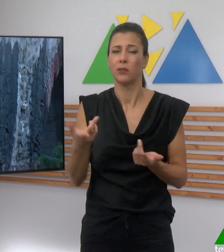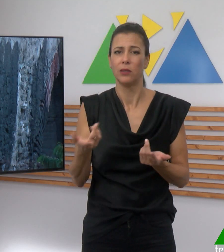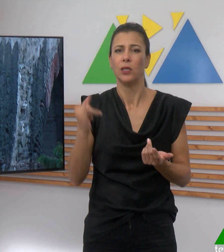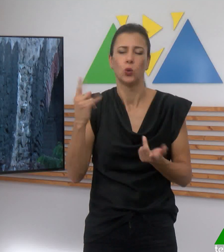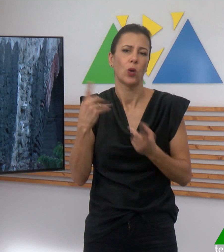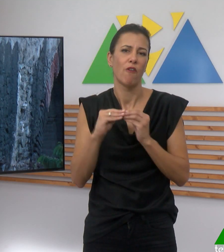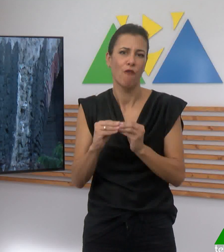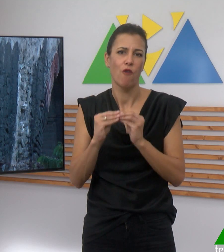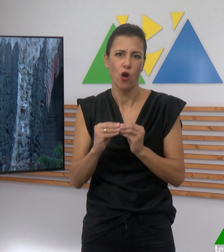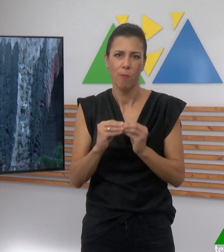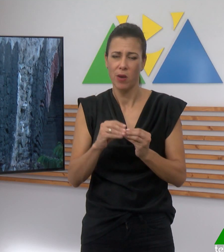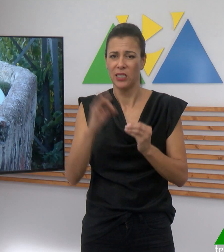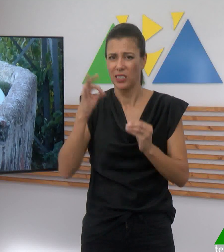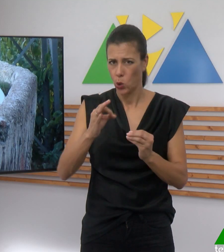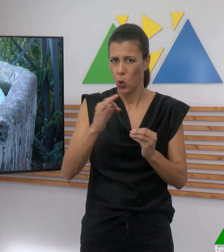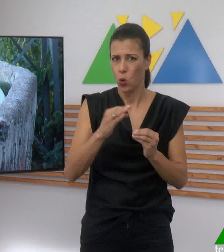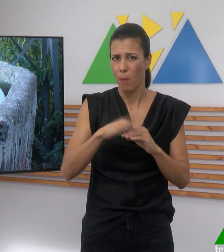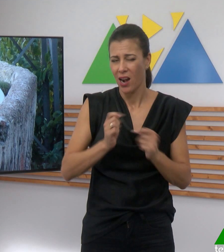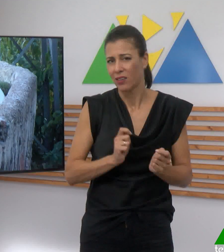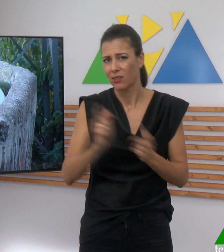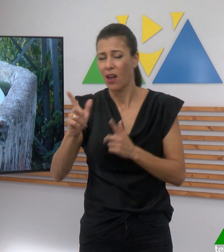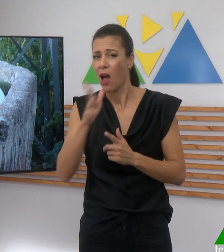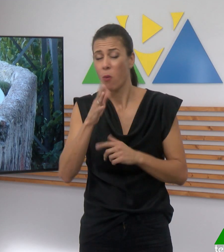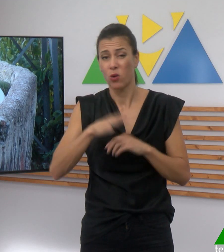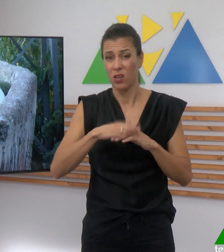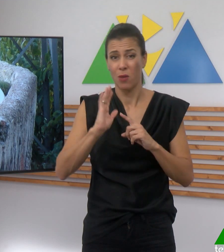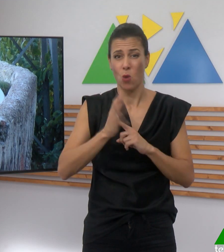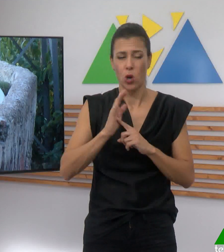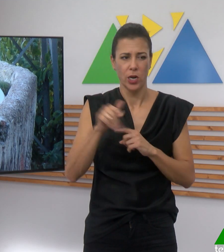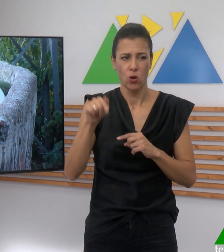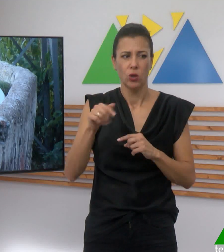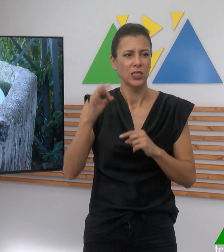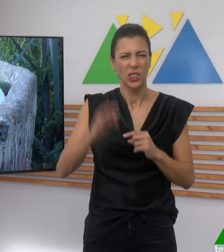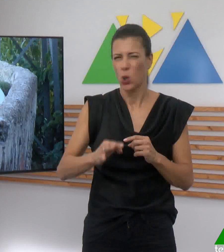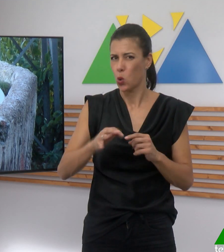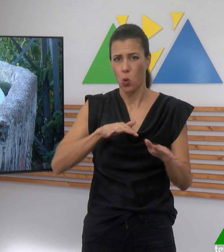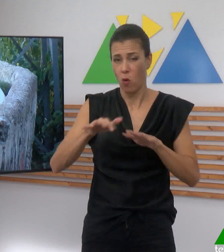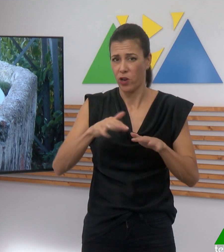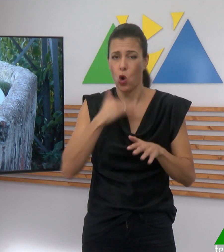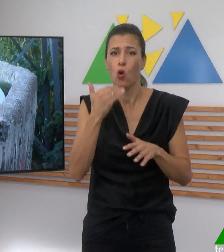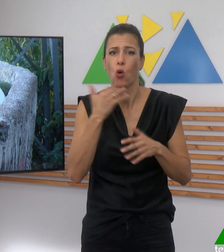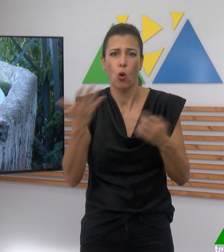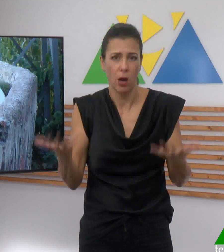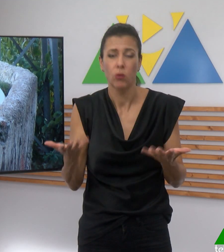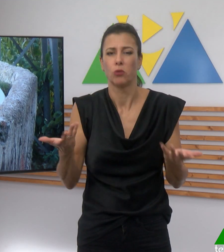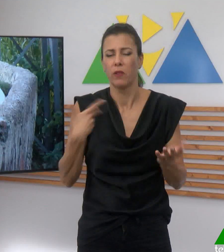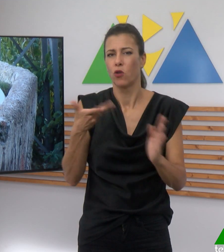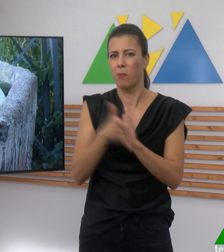de conducir agua seguramente pu los molinos se movían este molino debió moverse con agua y de ahí viene un poco la explicación de este